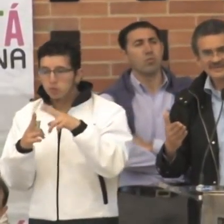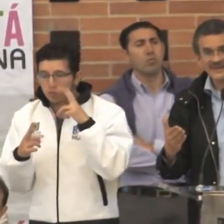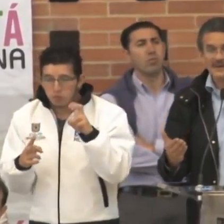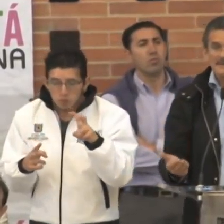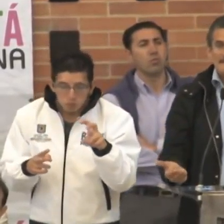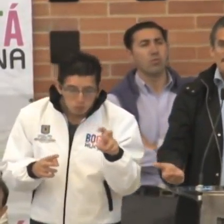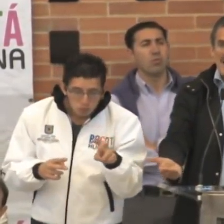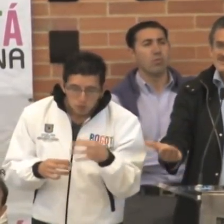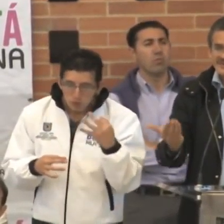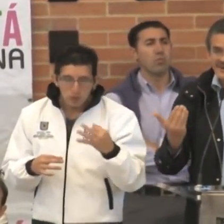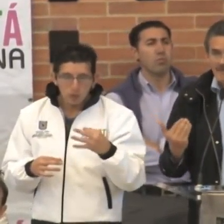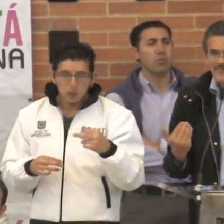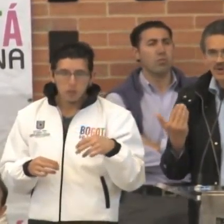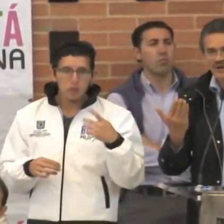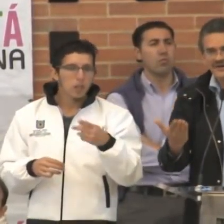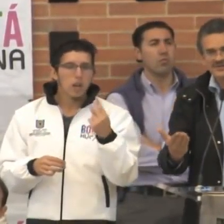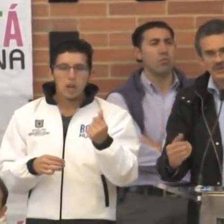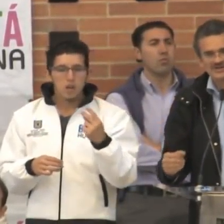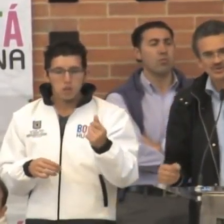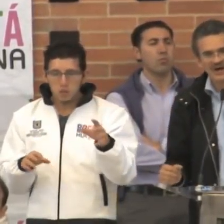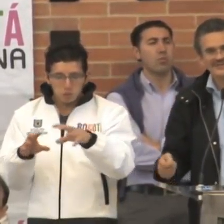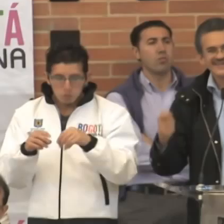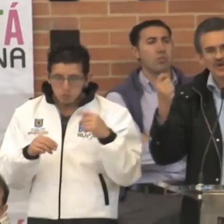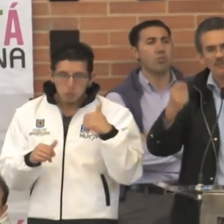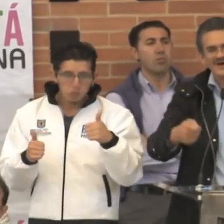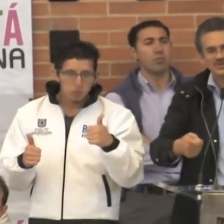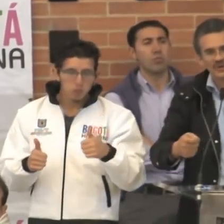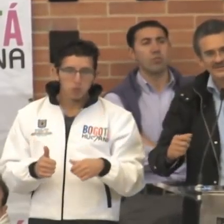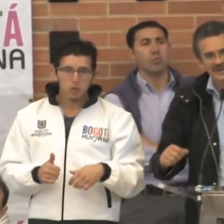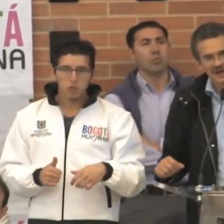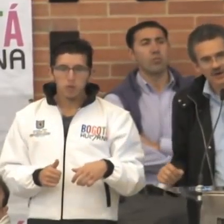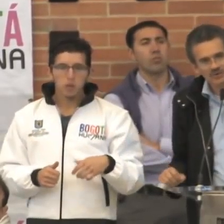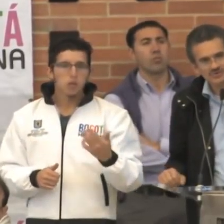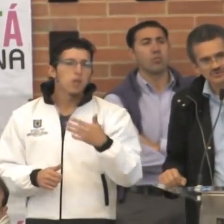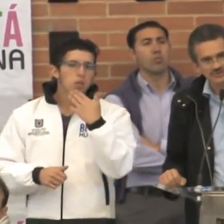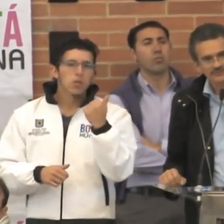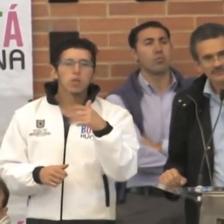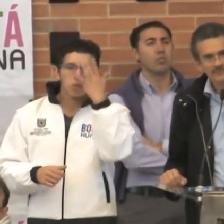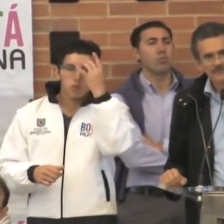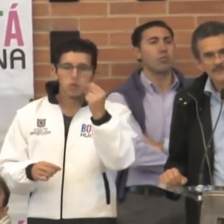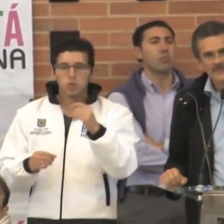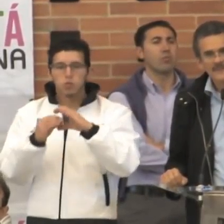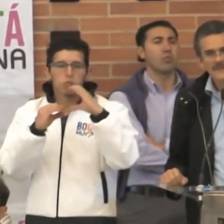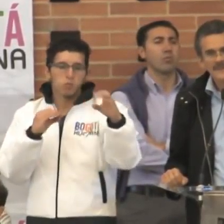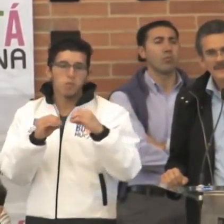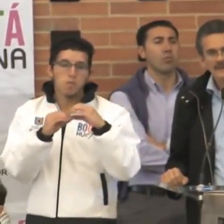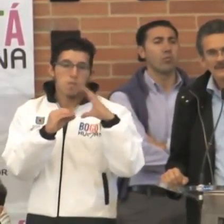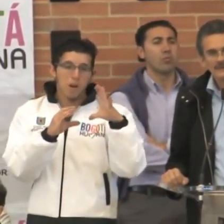intensamente más rápido que en el resto de la ciudad y con mayor cantidad de recursos.